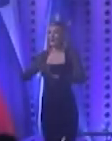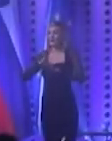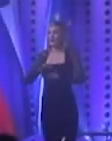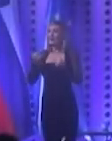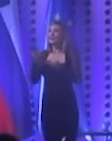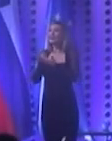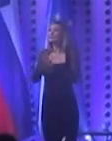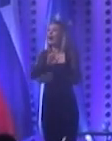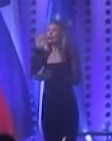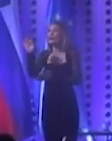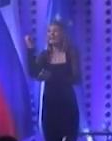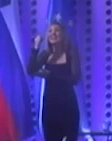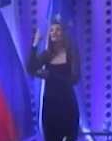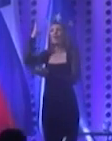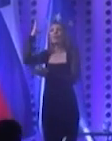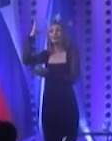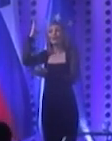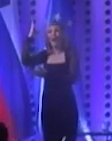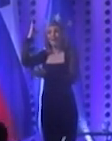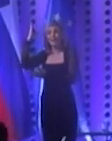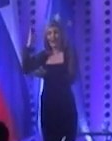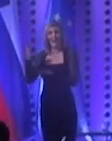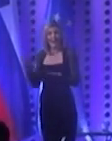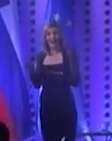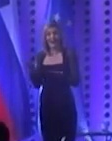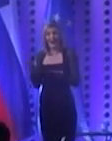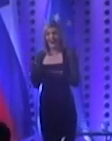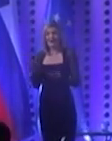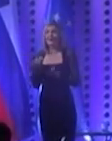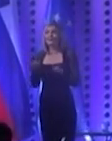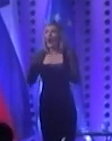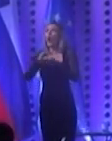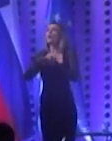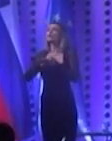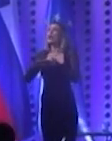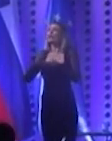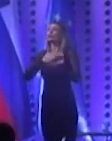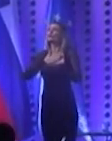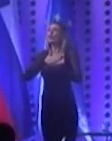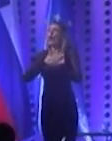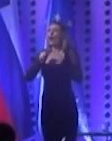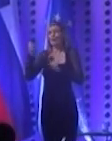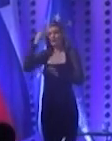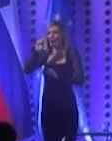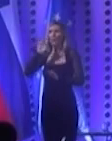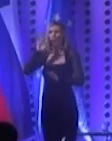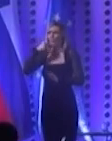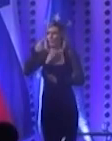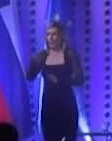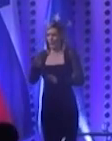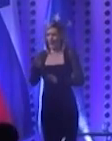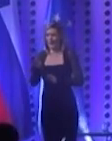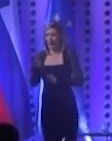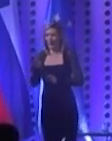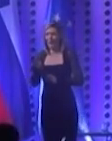Danes je mednarodni dan izobraževanja. Zdaj o svojem formalnem ne bom prav veliko govoril, pretirano uspešem, nisem bil